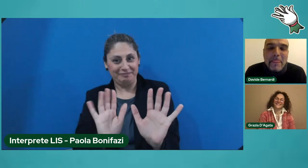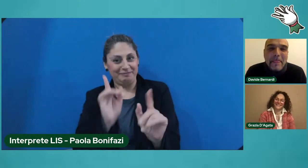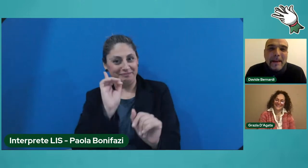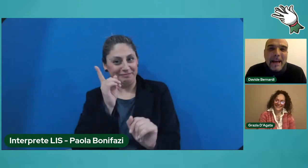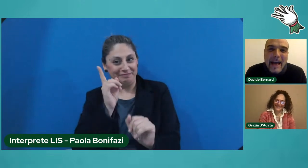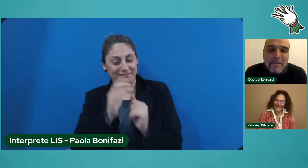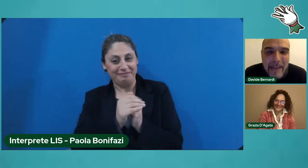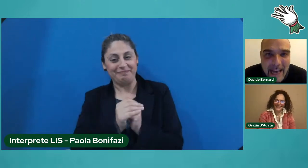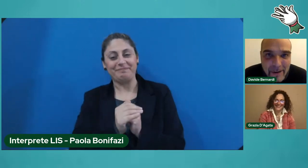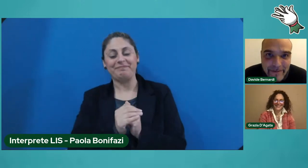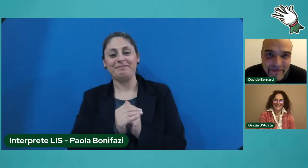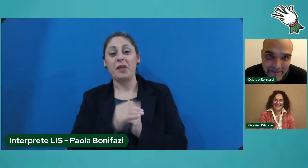A Milano.